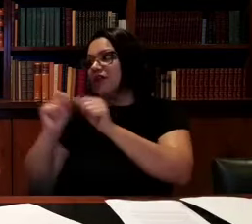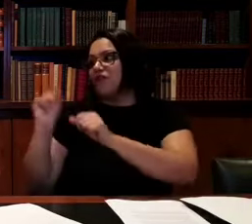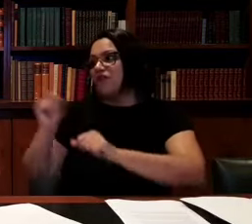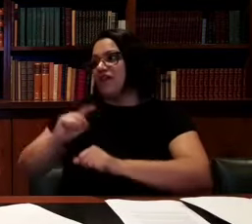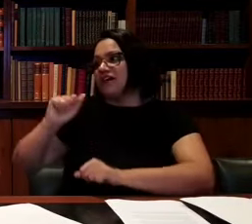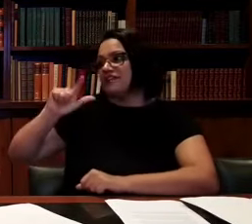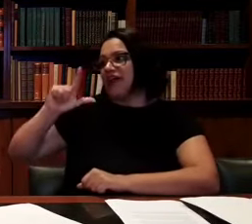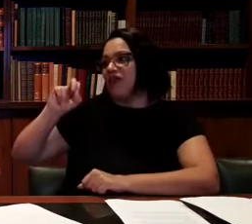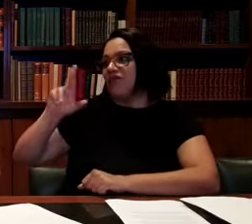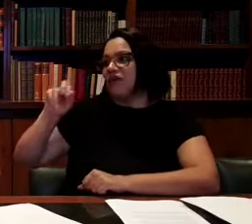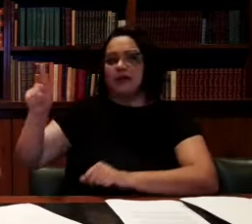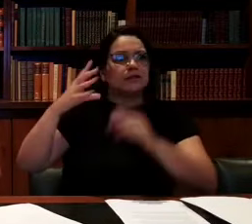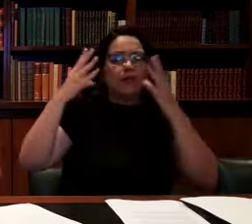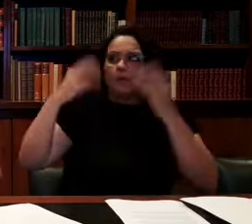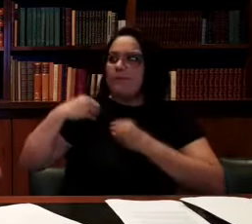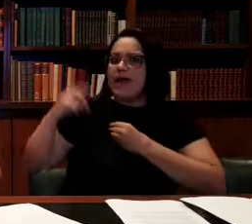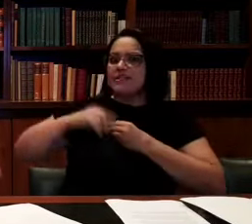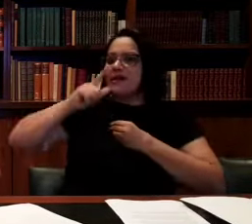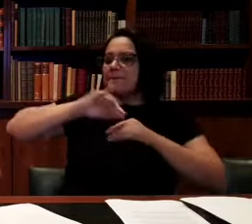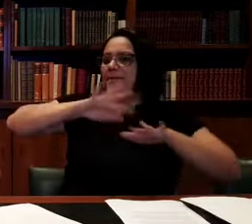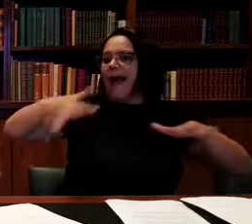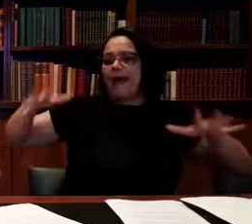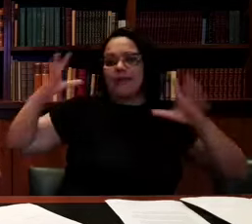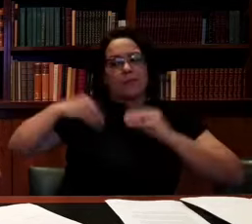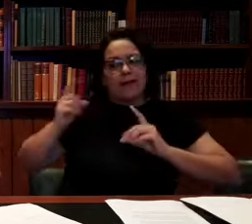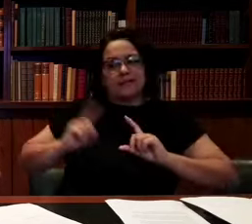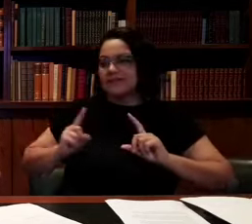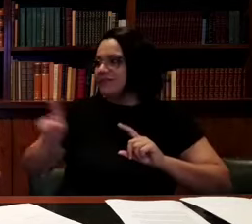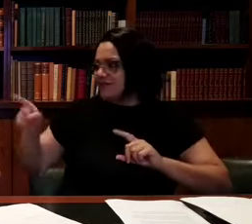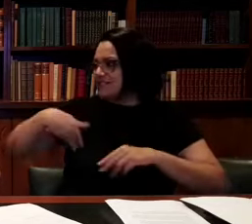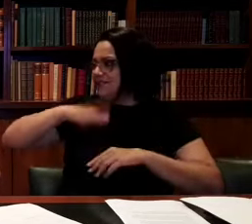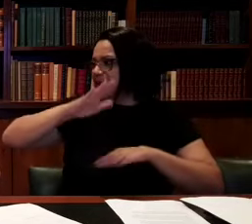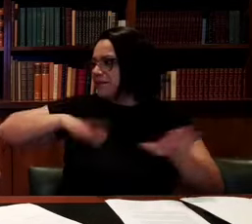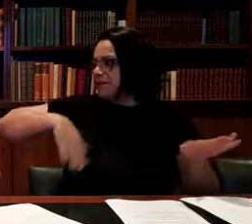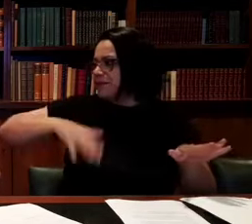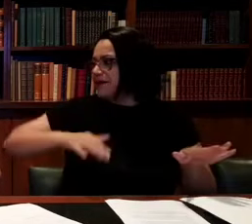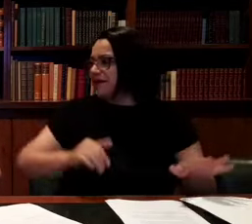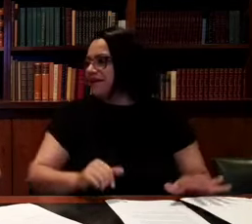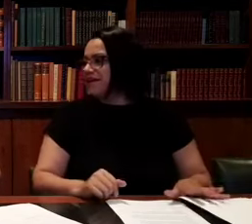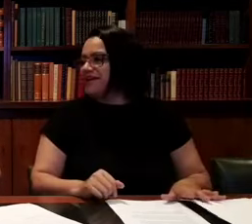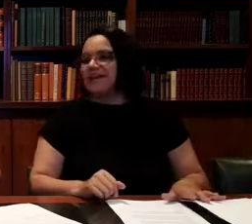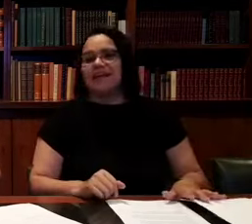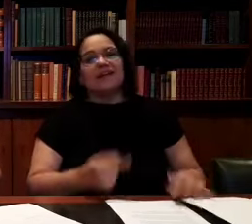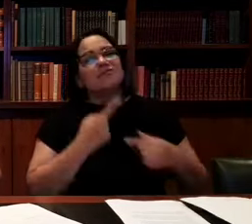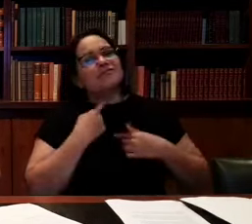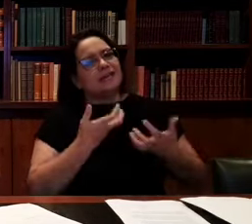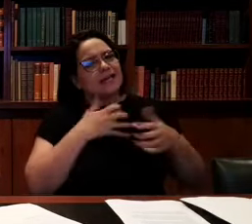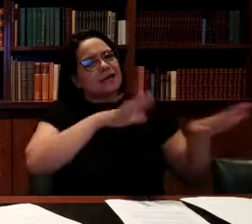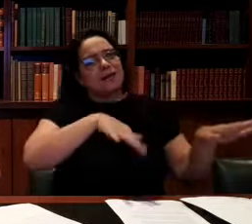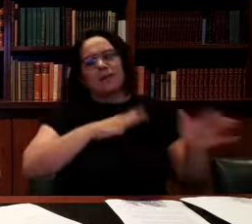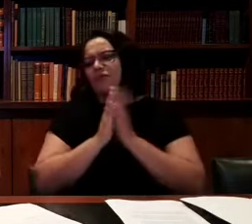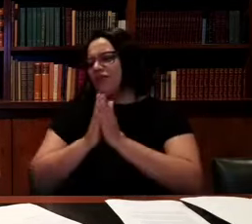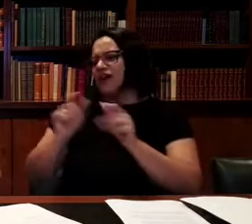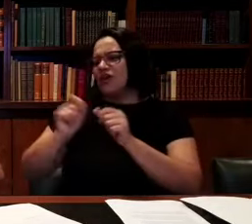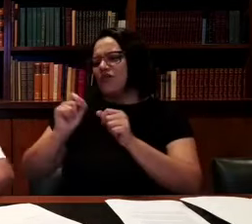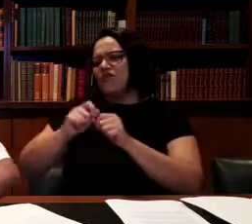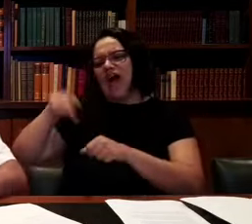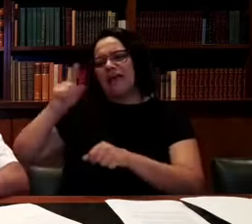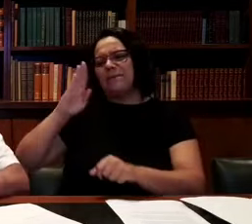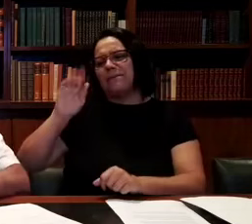canal beleza eu não sei o curso muito menos que eu gostaria de Praia da Barra não